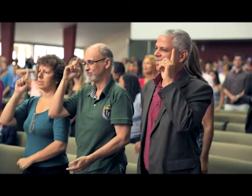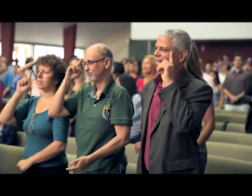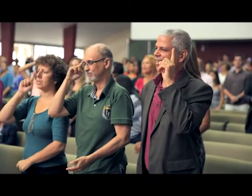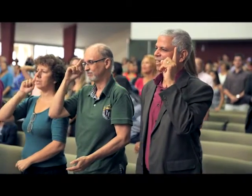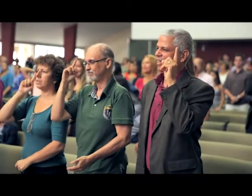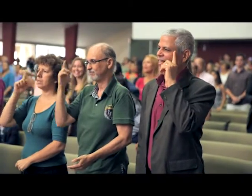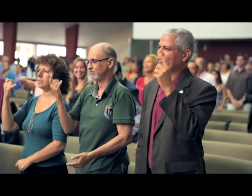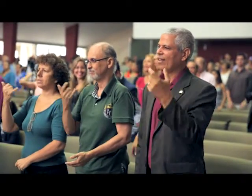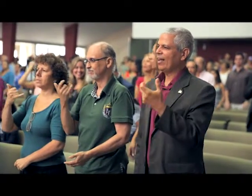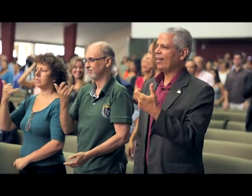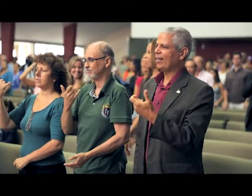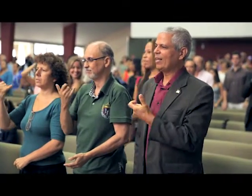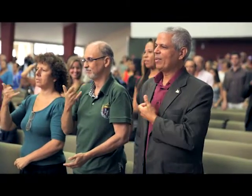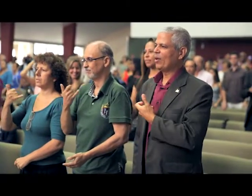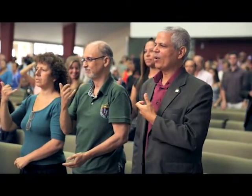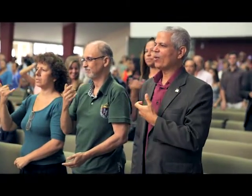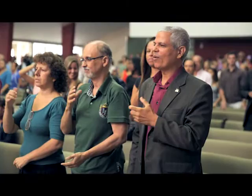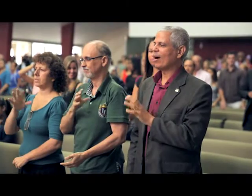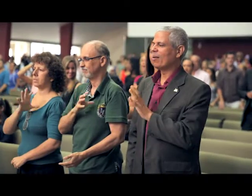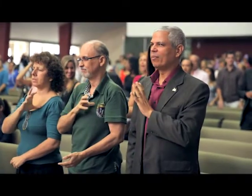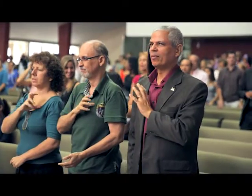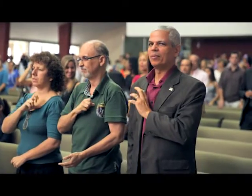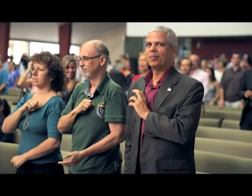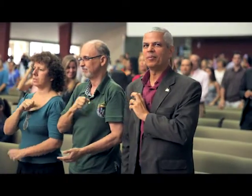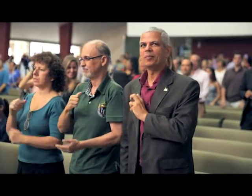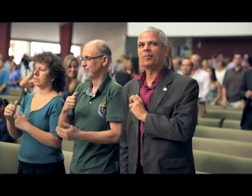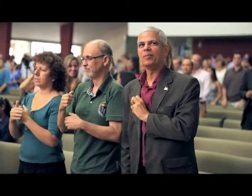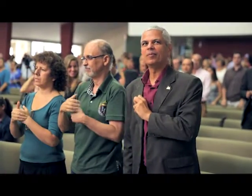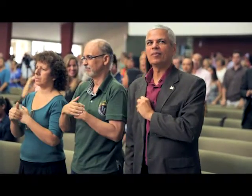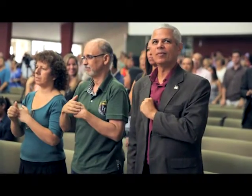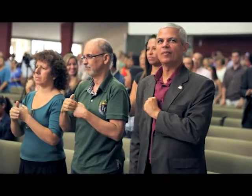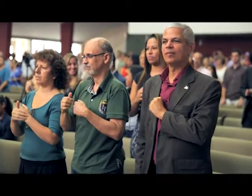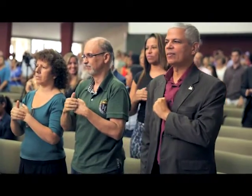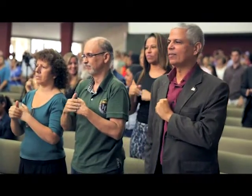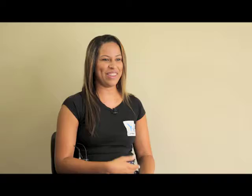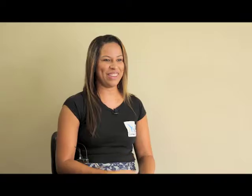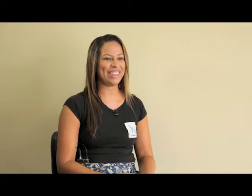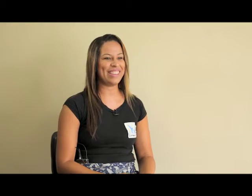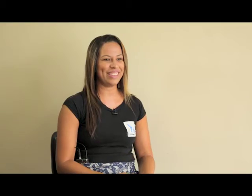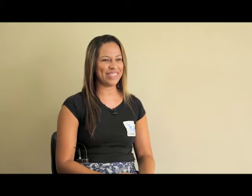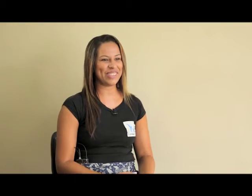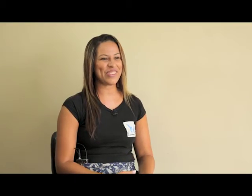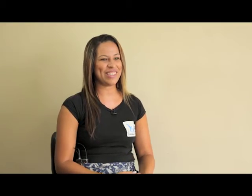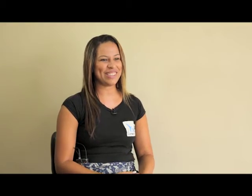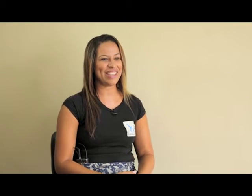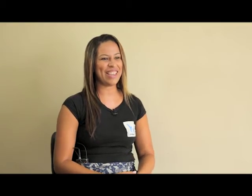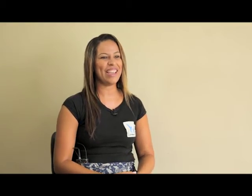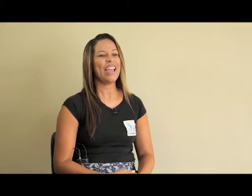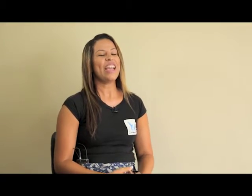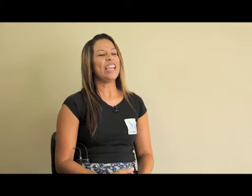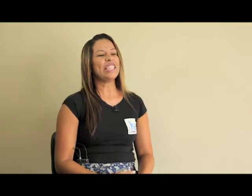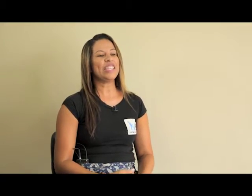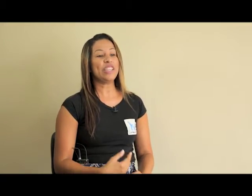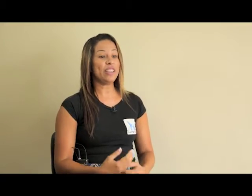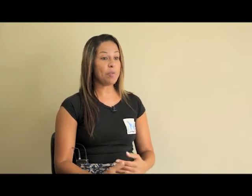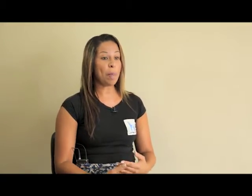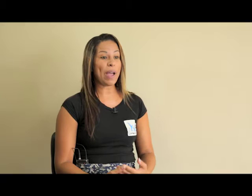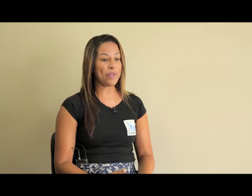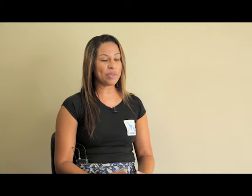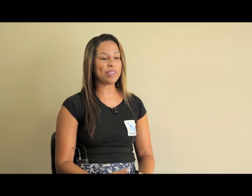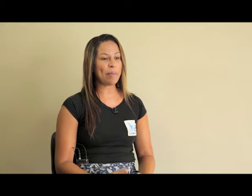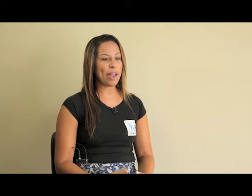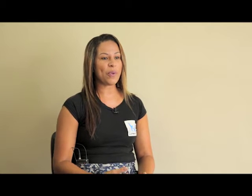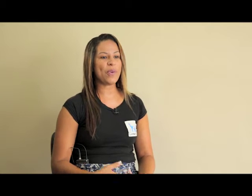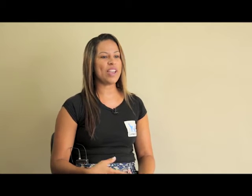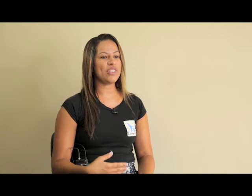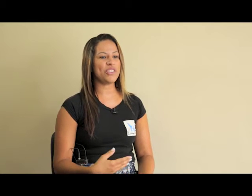surdos que são de outras religiões que nos visitam. Tem surdos que através de Novo Tempo também vêm aqui nos conhecer, entendeu? E meu pai